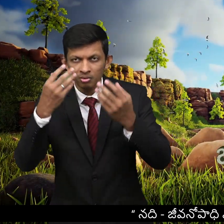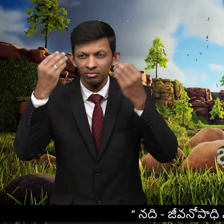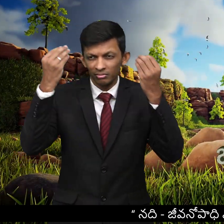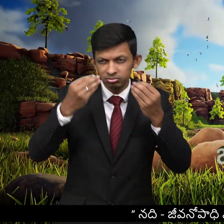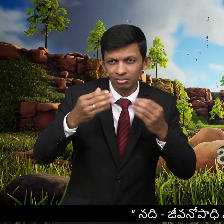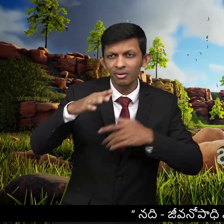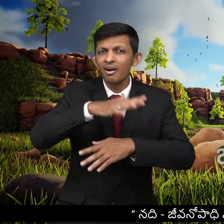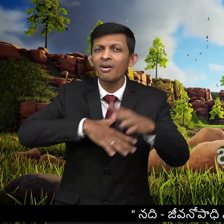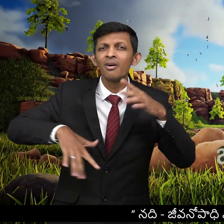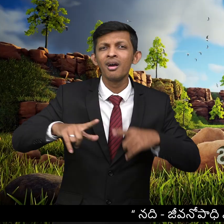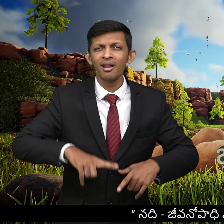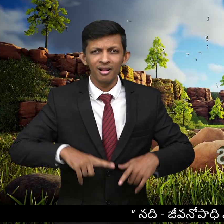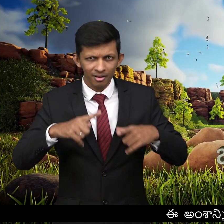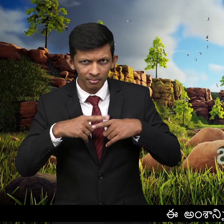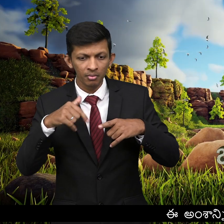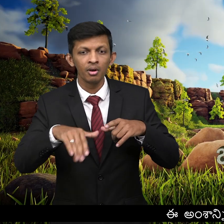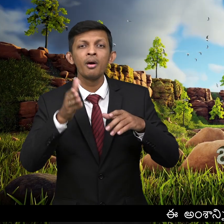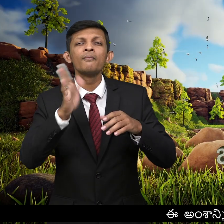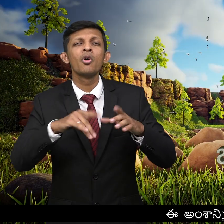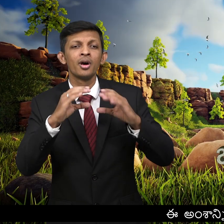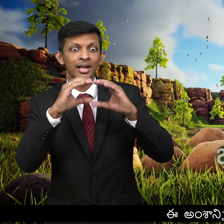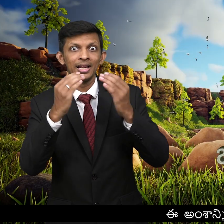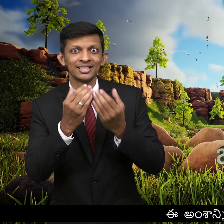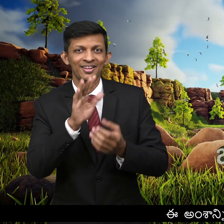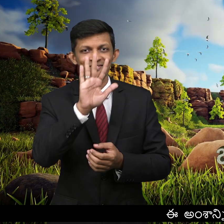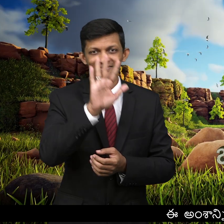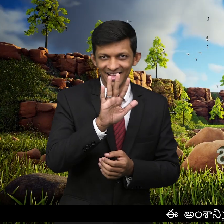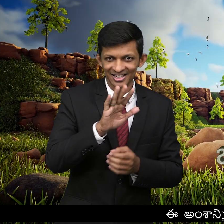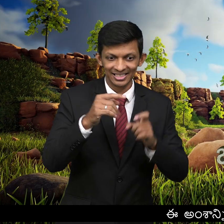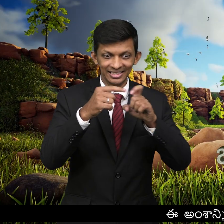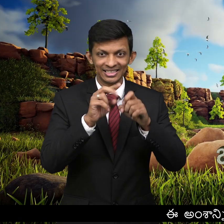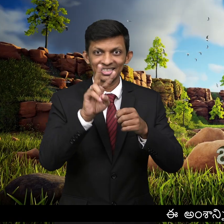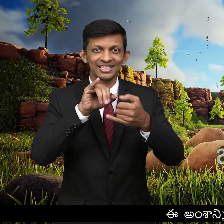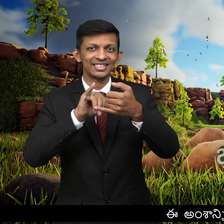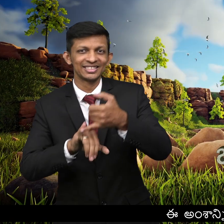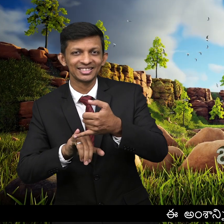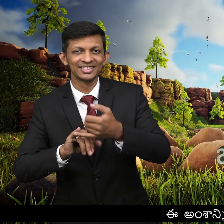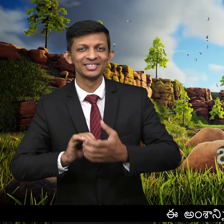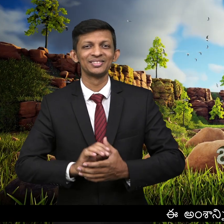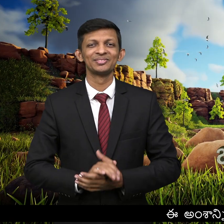జీవనోపాధి మార్గాలు అనే పాఠం ద్వారా ఈ అంశాన్ని అర్థం చేసుకుందాం.